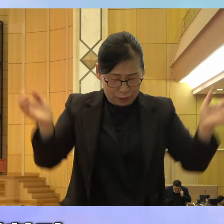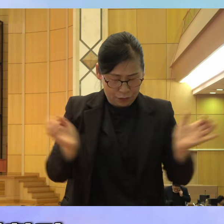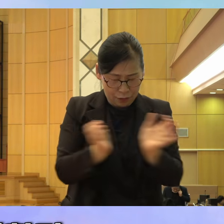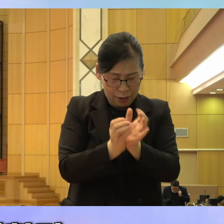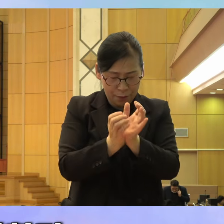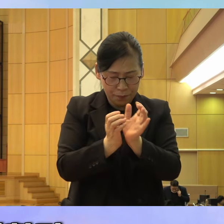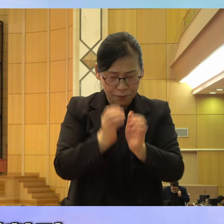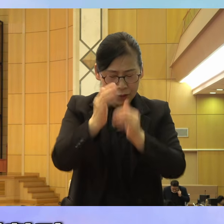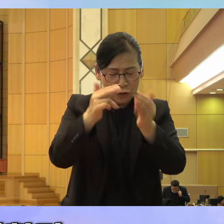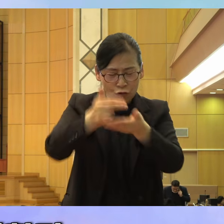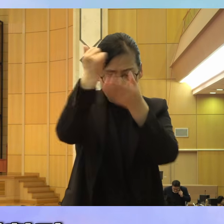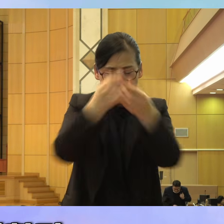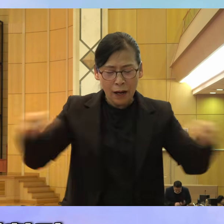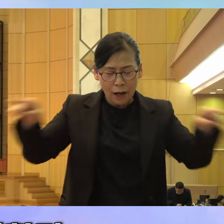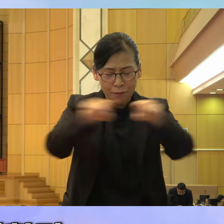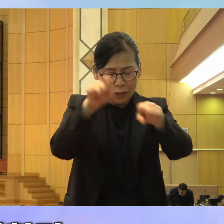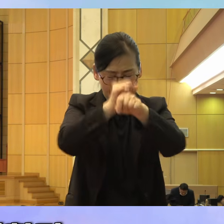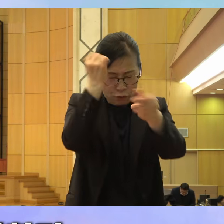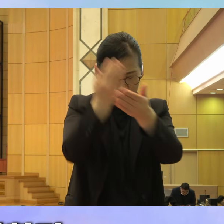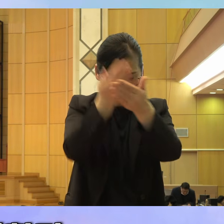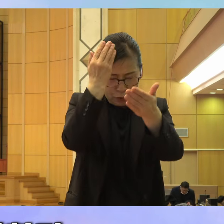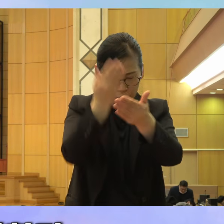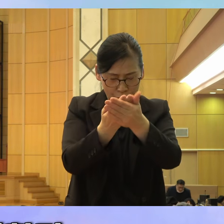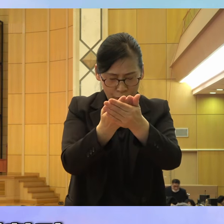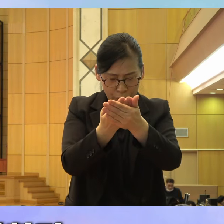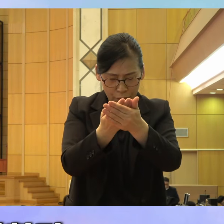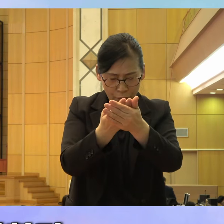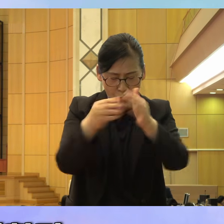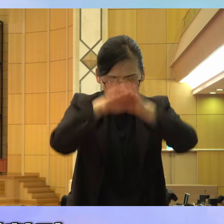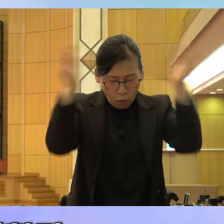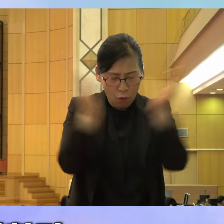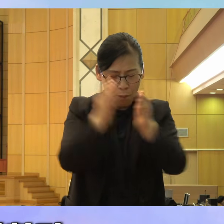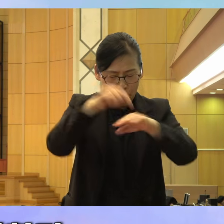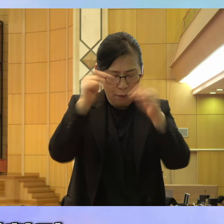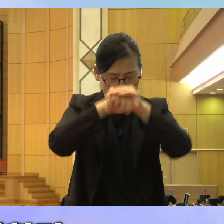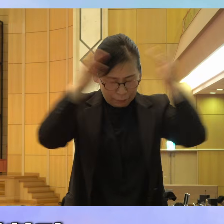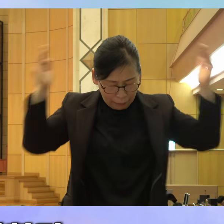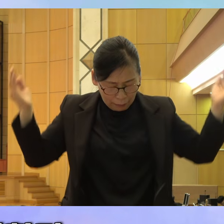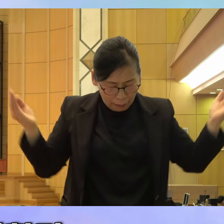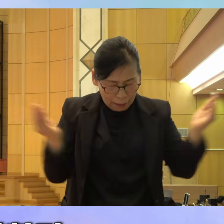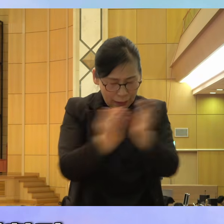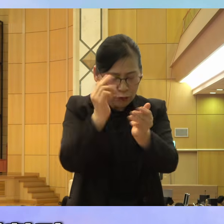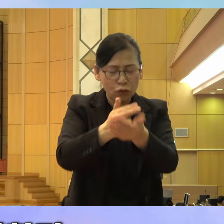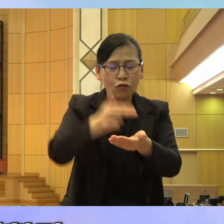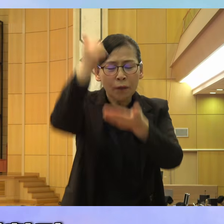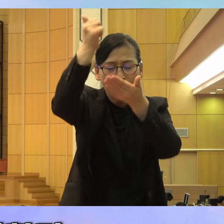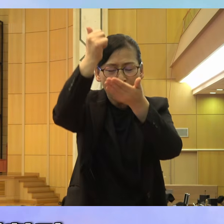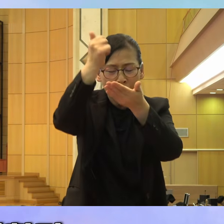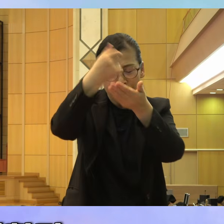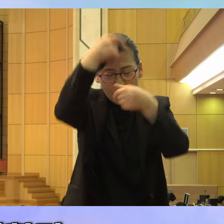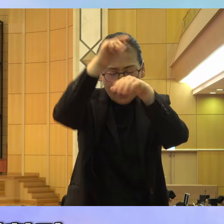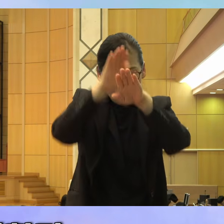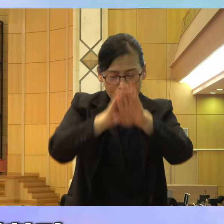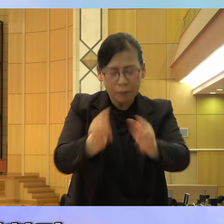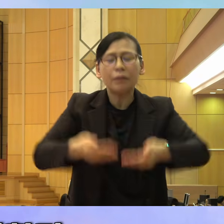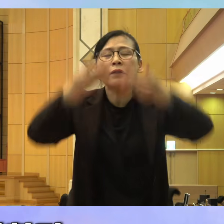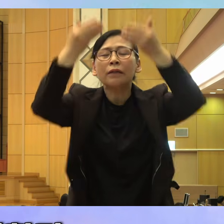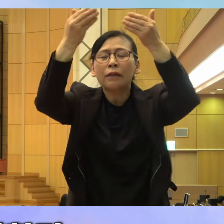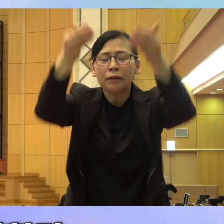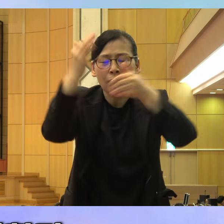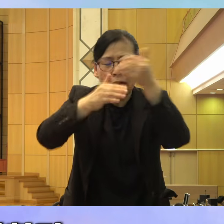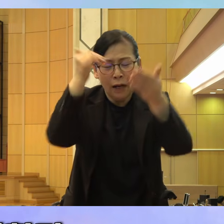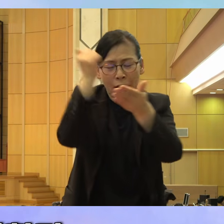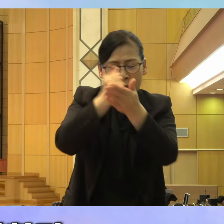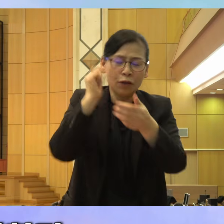위에 주님이 함께하여 주옵소서. 온 마음을 다하여서 주님 앞에 드려지는 찬양이